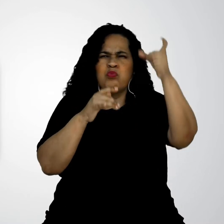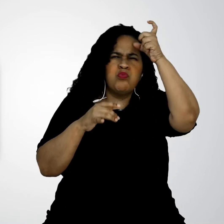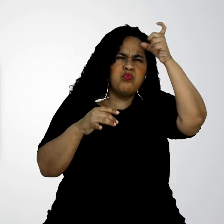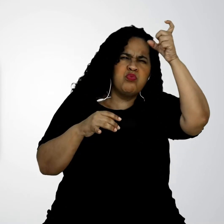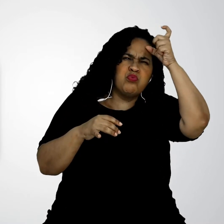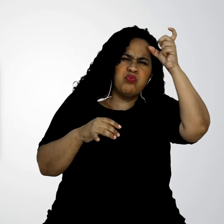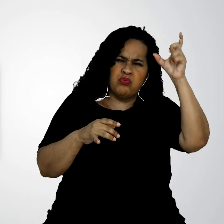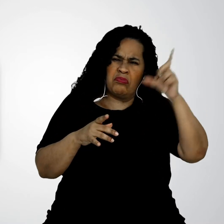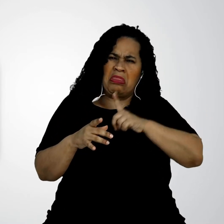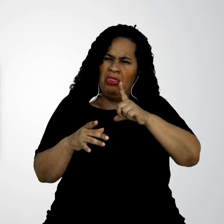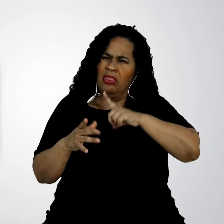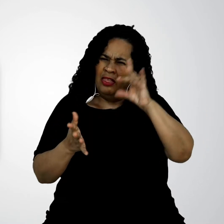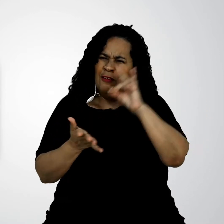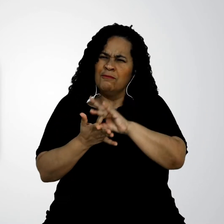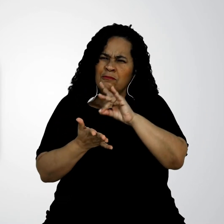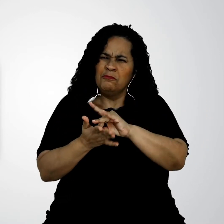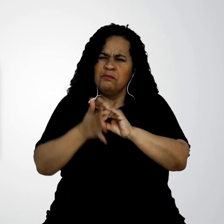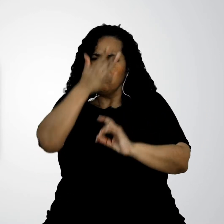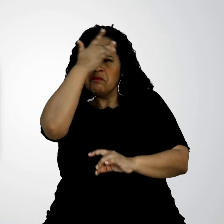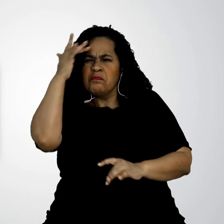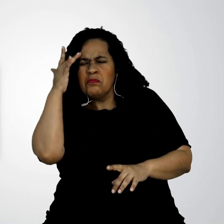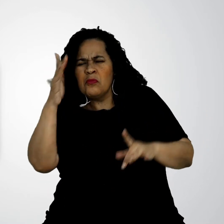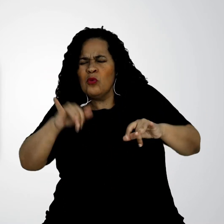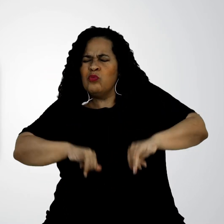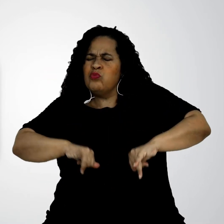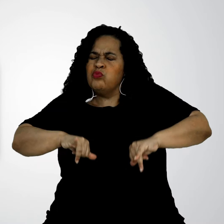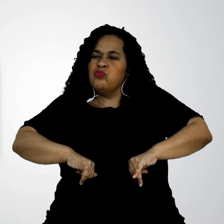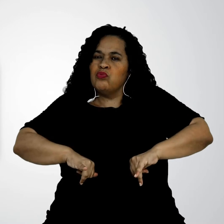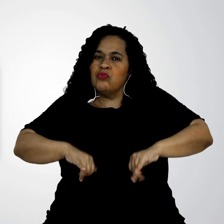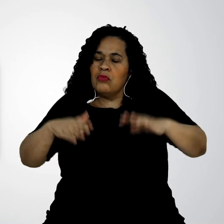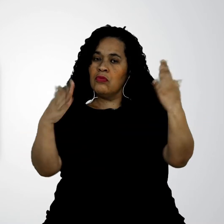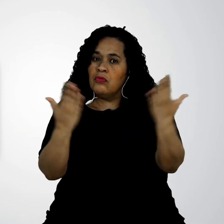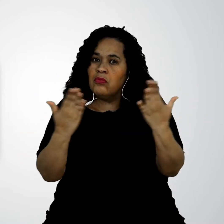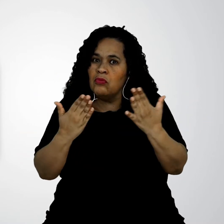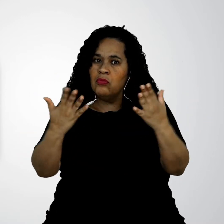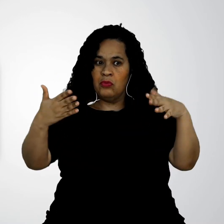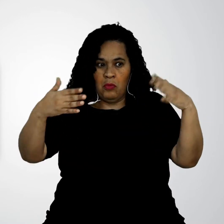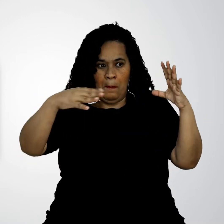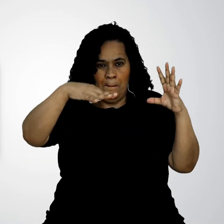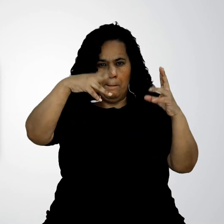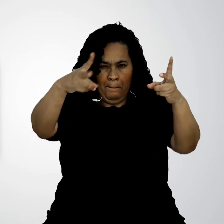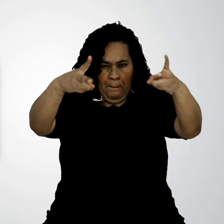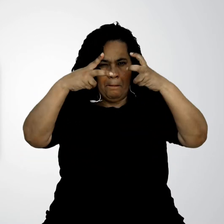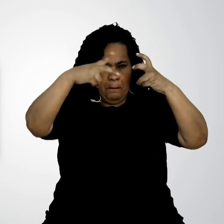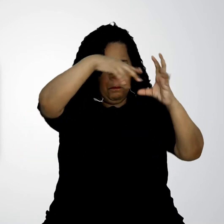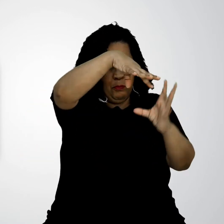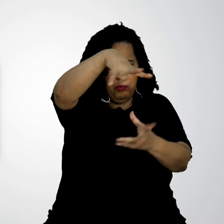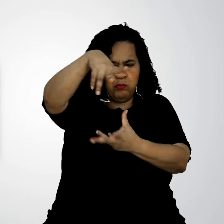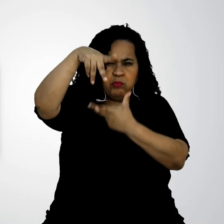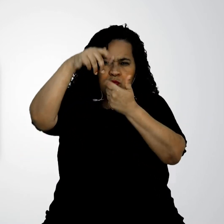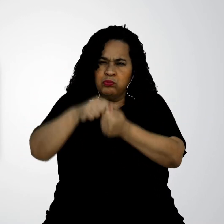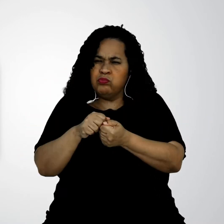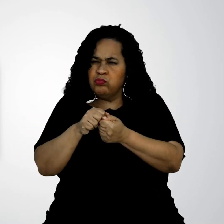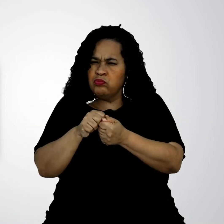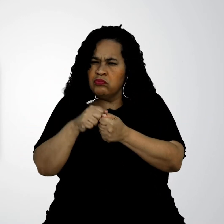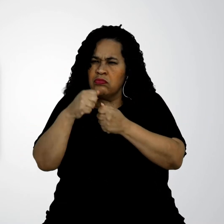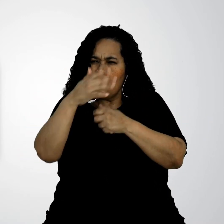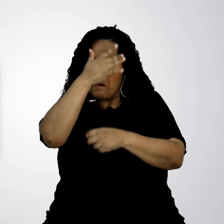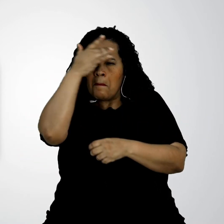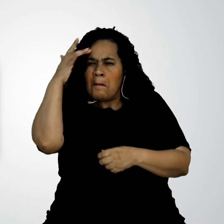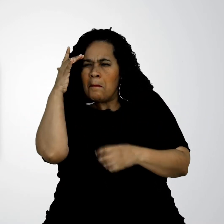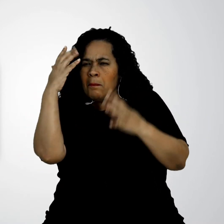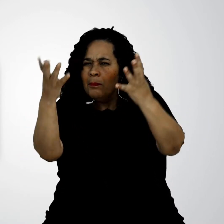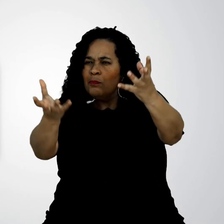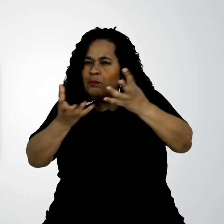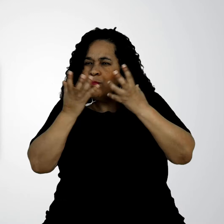mal existe, por que as pessoas sofrem. Mas a gente percebe que dentro de um recorte geracional, as pessoas